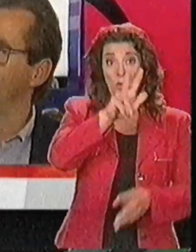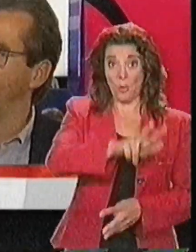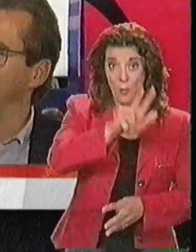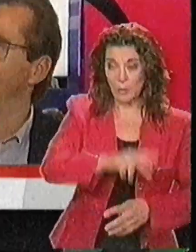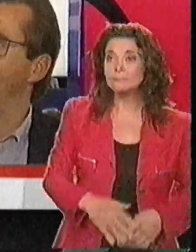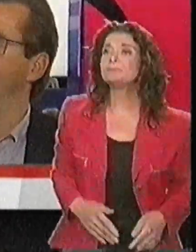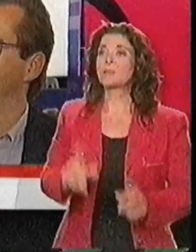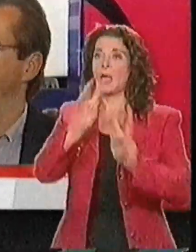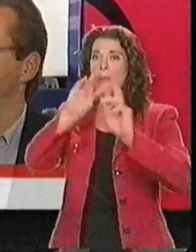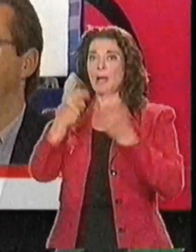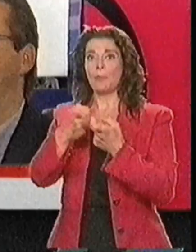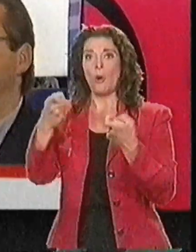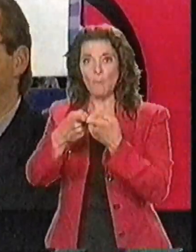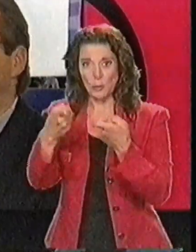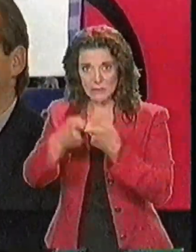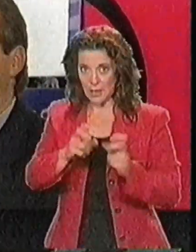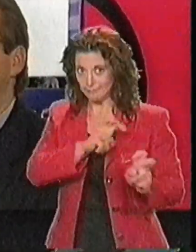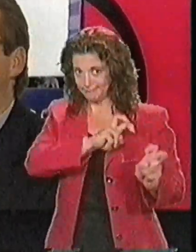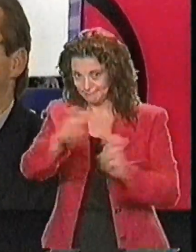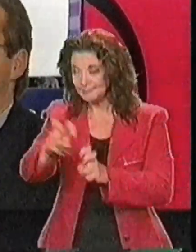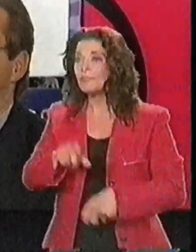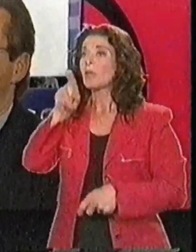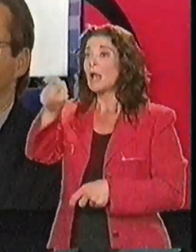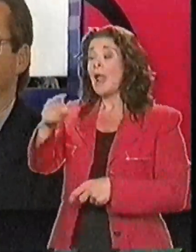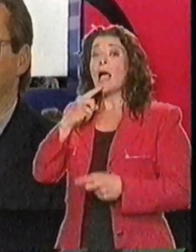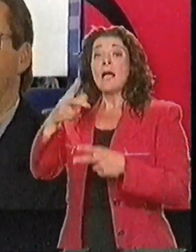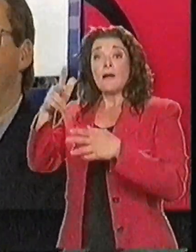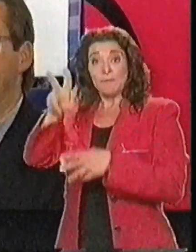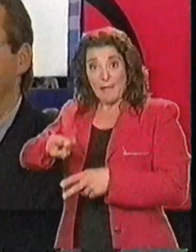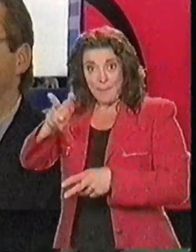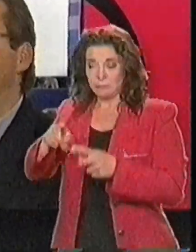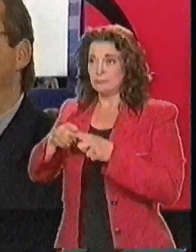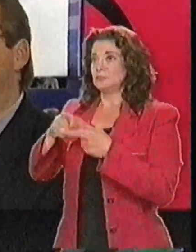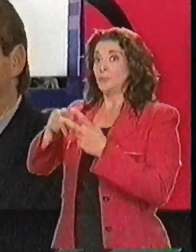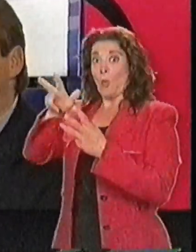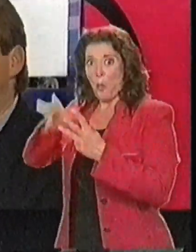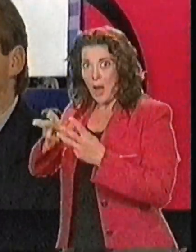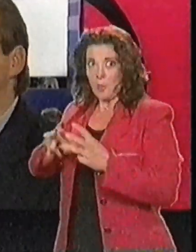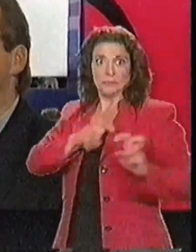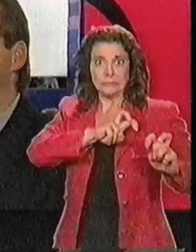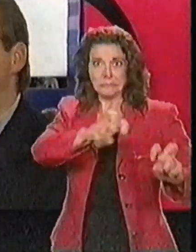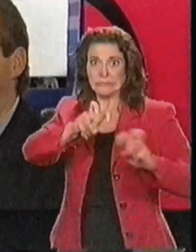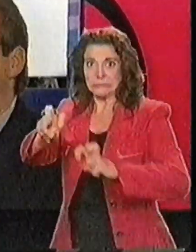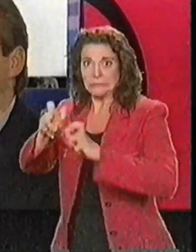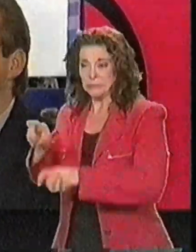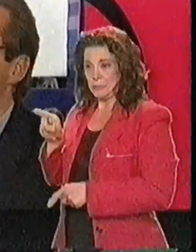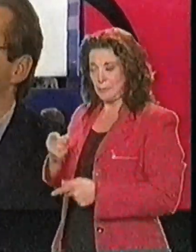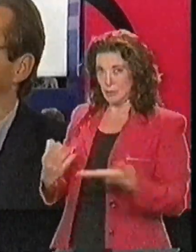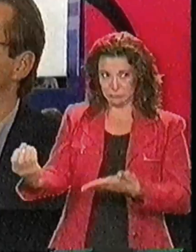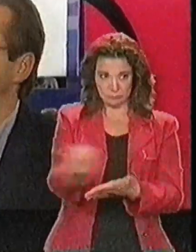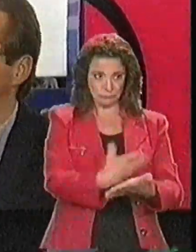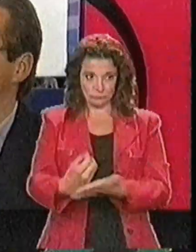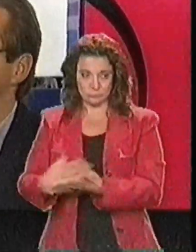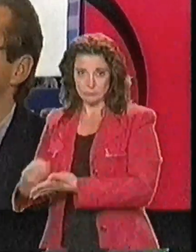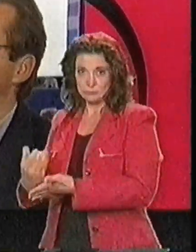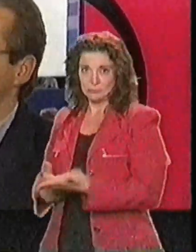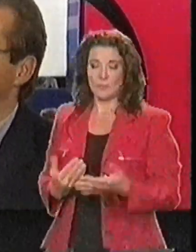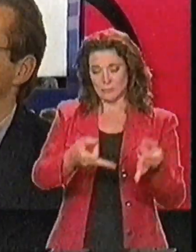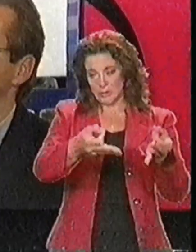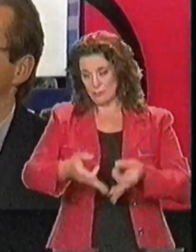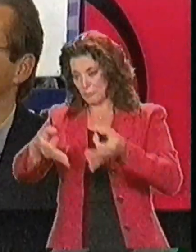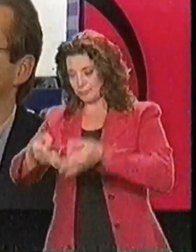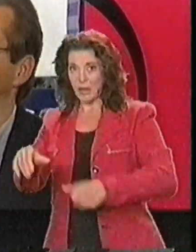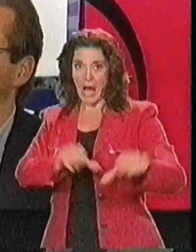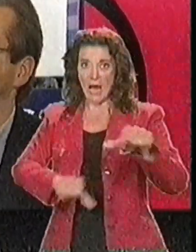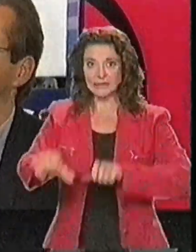en direct du Parlement flamand, en direct du Parlement européen et bien sûr ici pour les analyses, pour les commentaires avec tous nos invités au